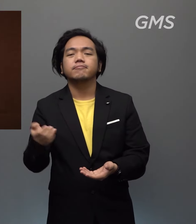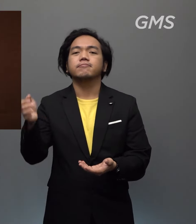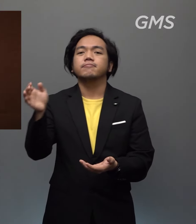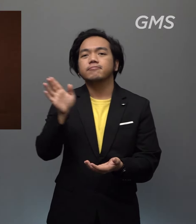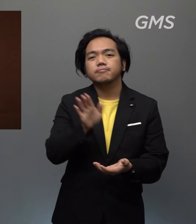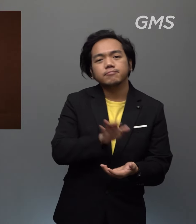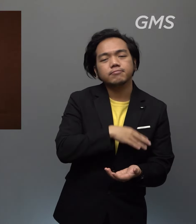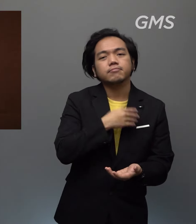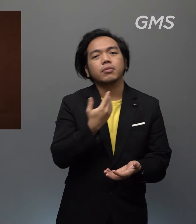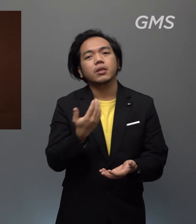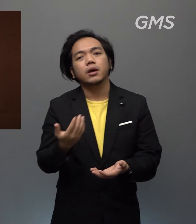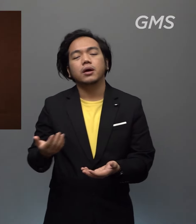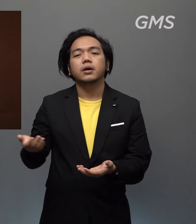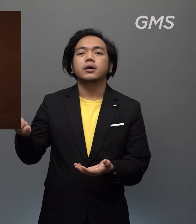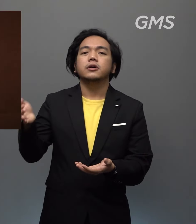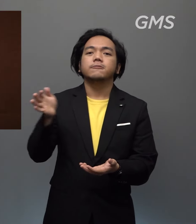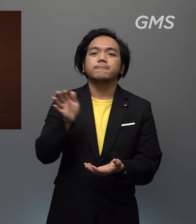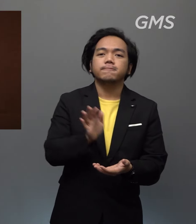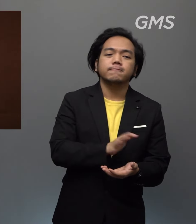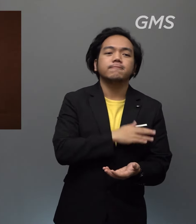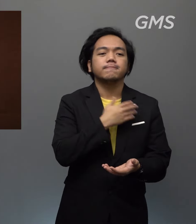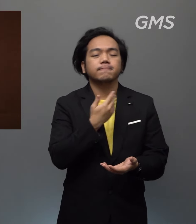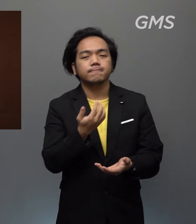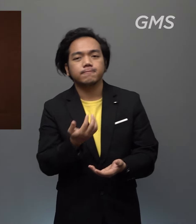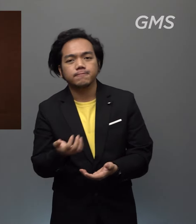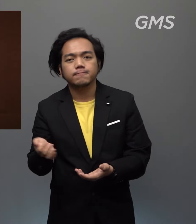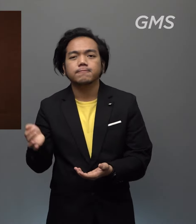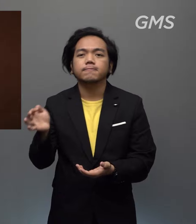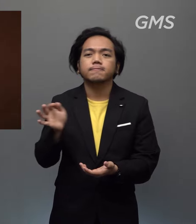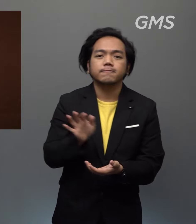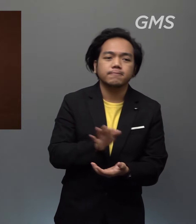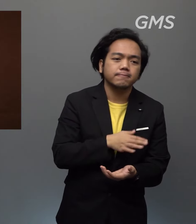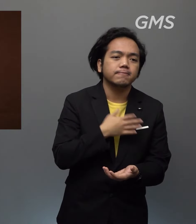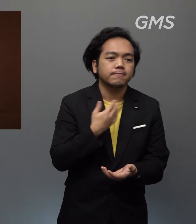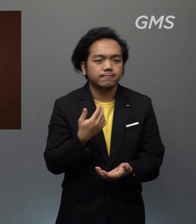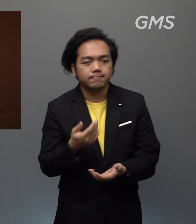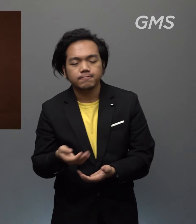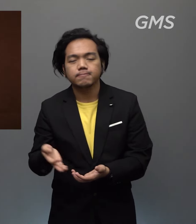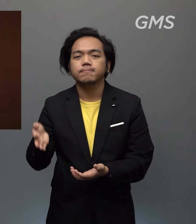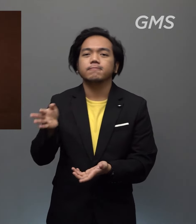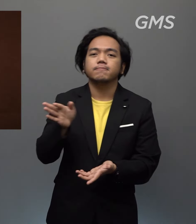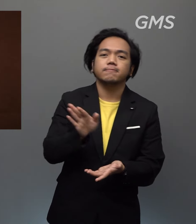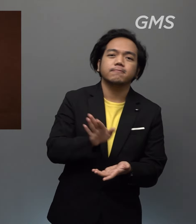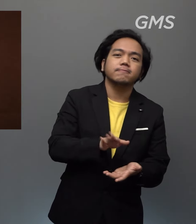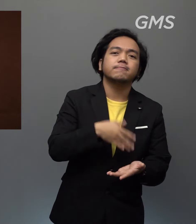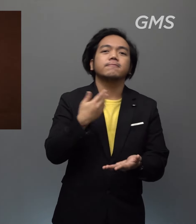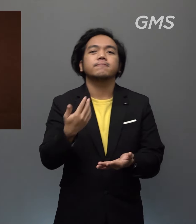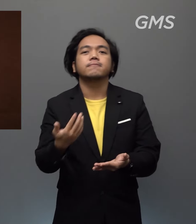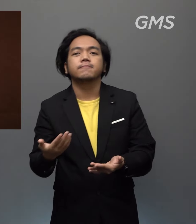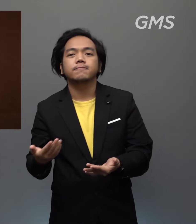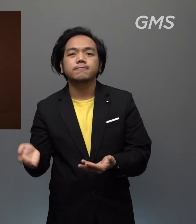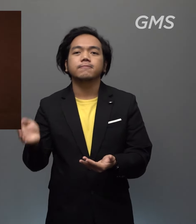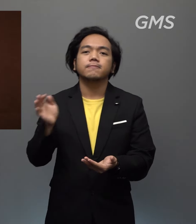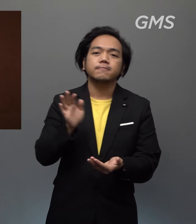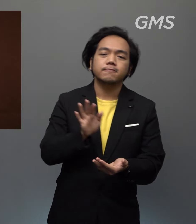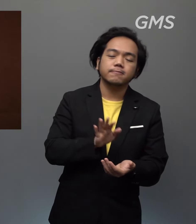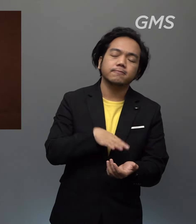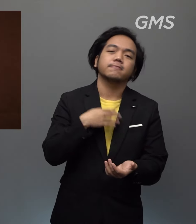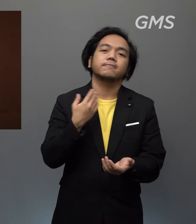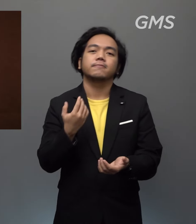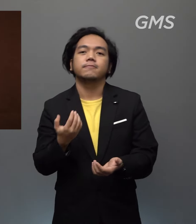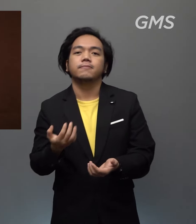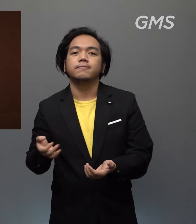rara rara. Ima kaya rari ara baka shoro gara riara baka ya riara kaya rara rara rara rara rara. Hiaru